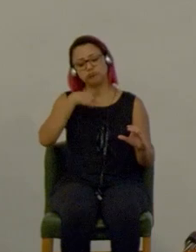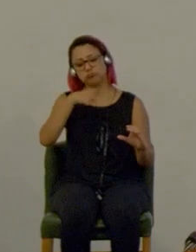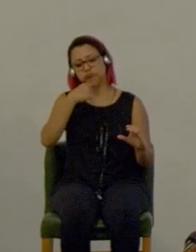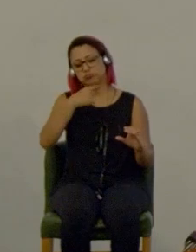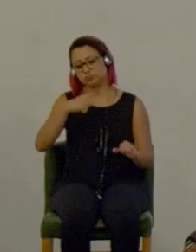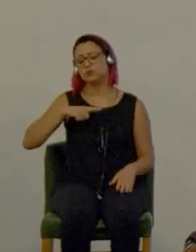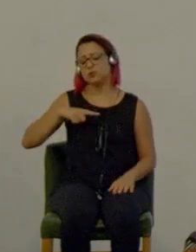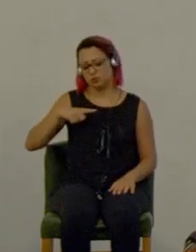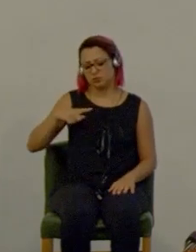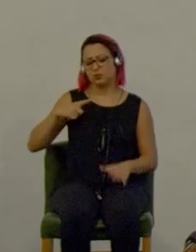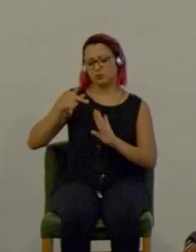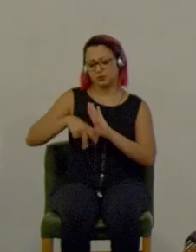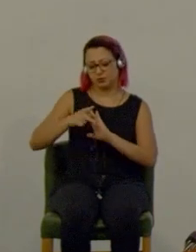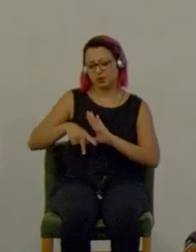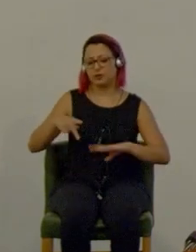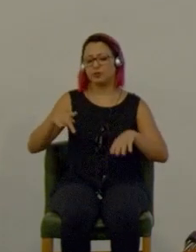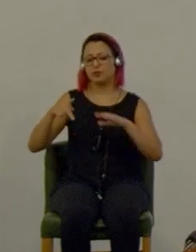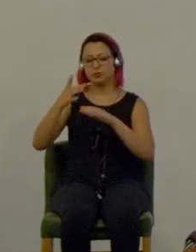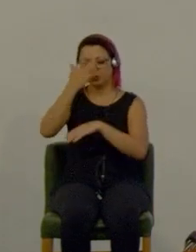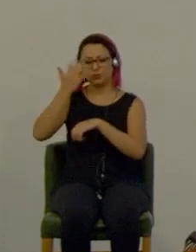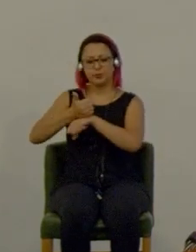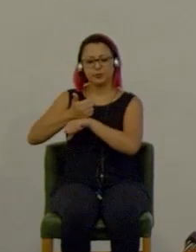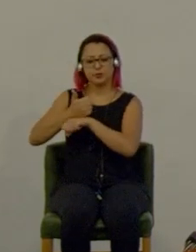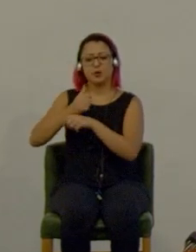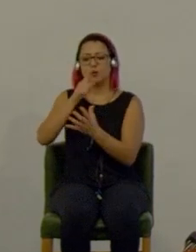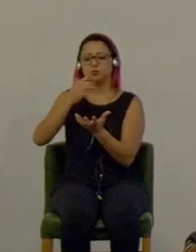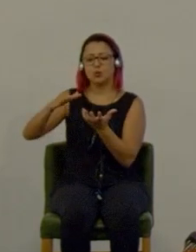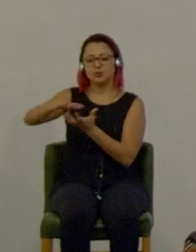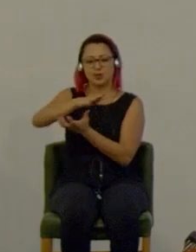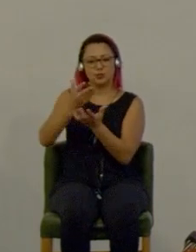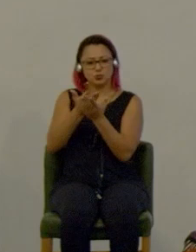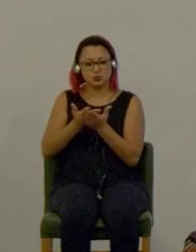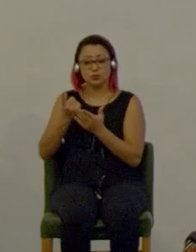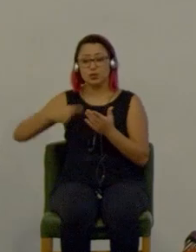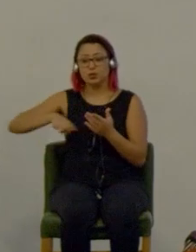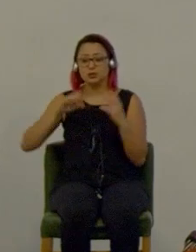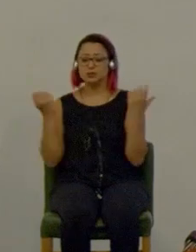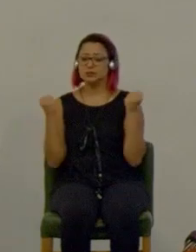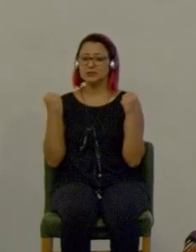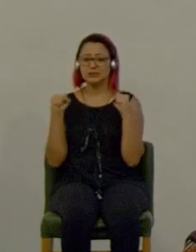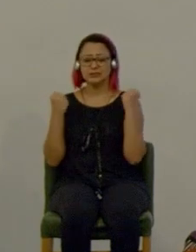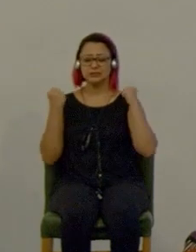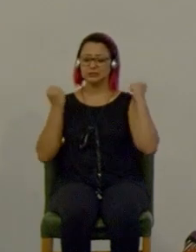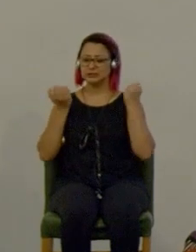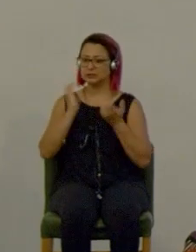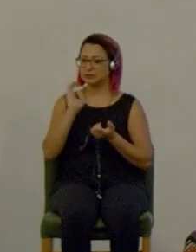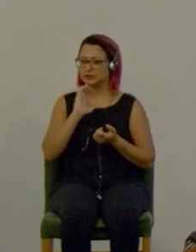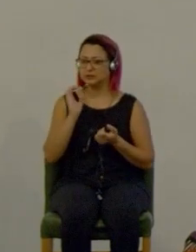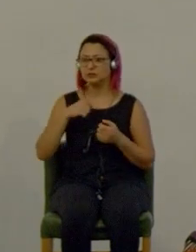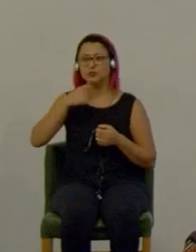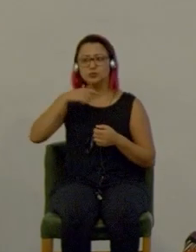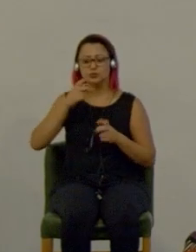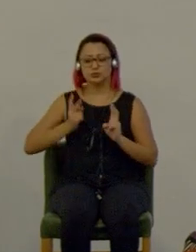tous désespérés. On peut plus continuer à publier des papers et des bouquins et des rapports du